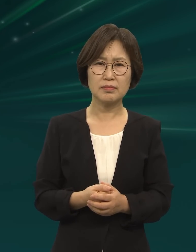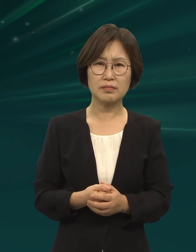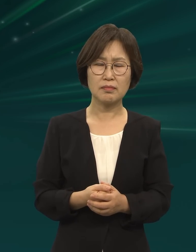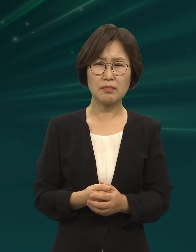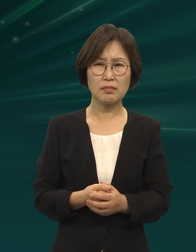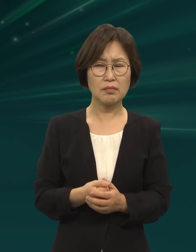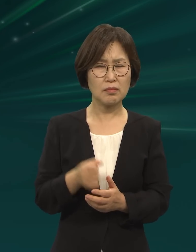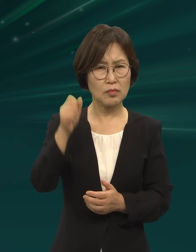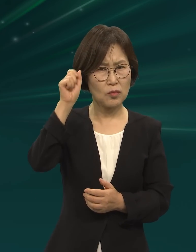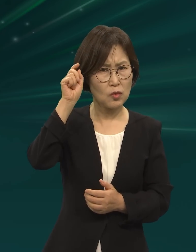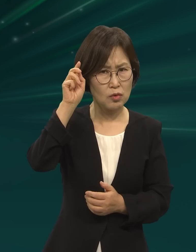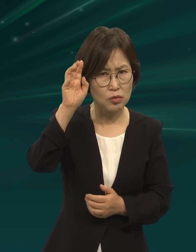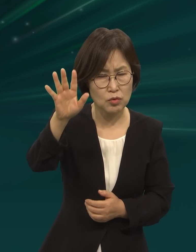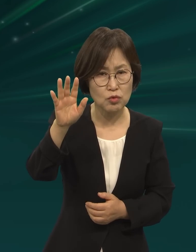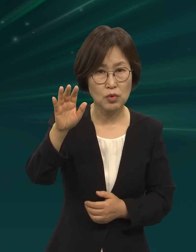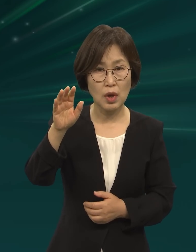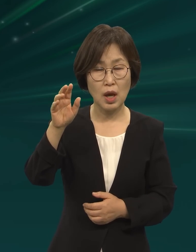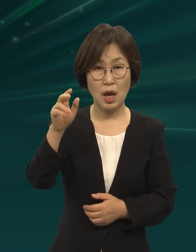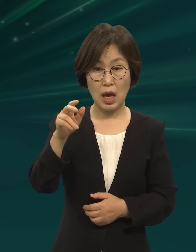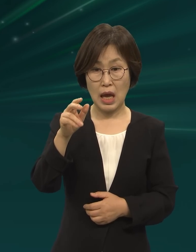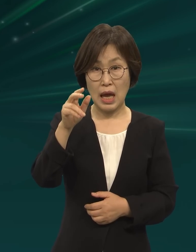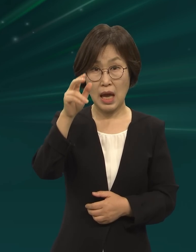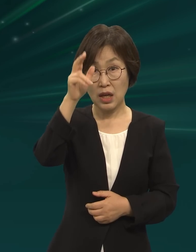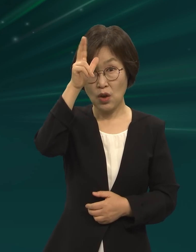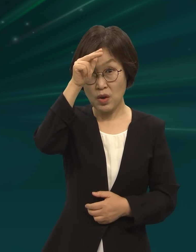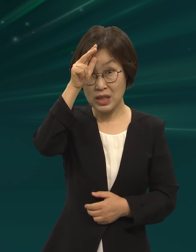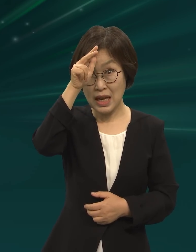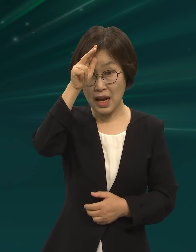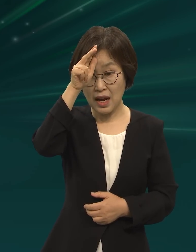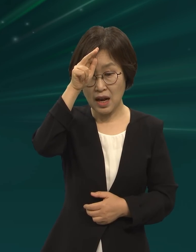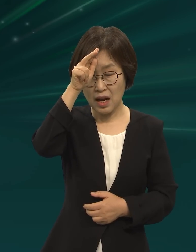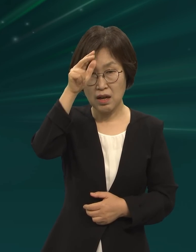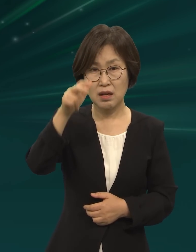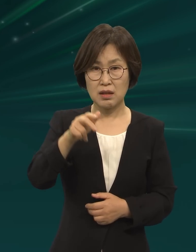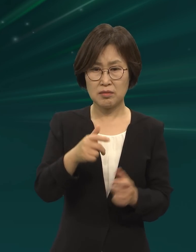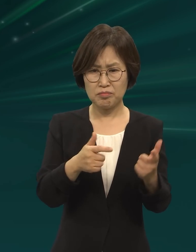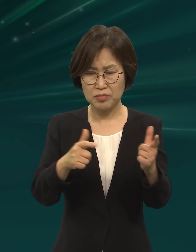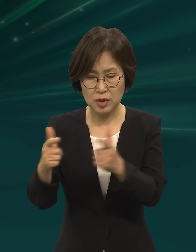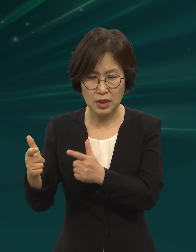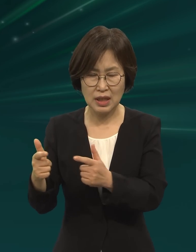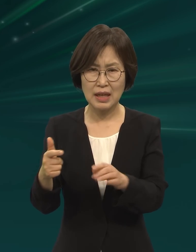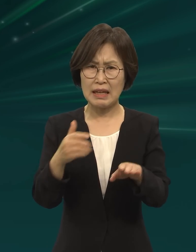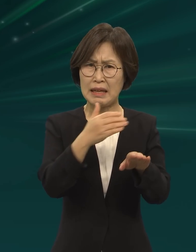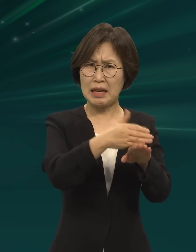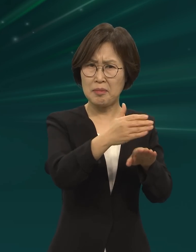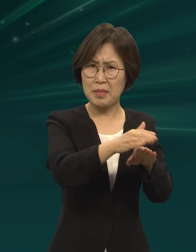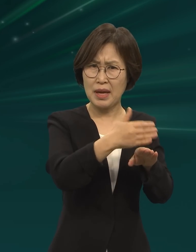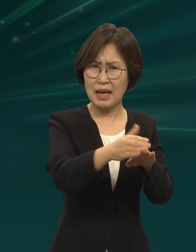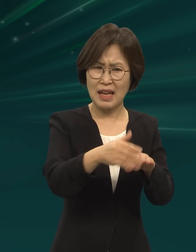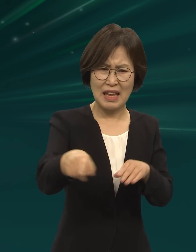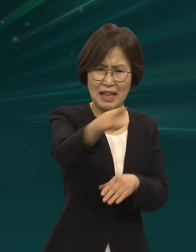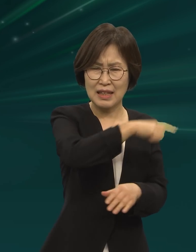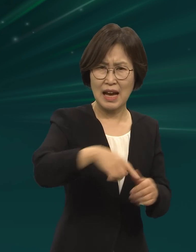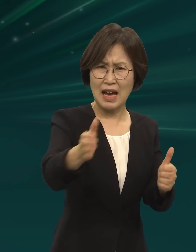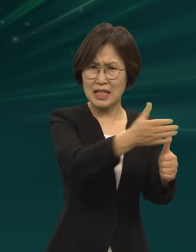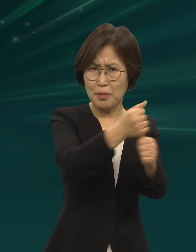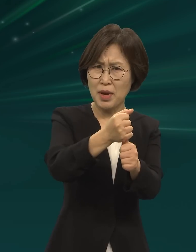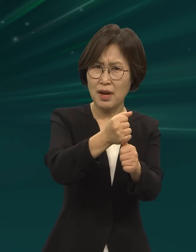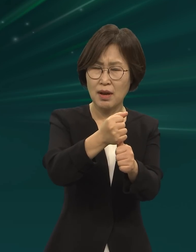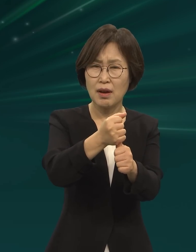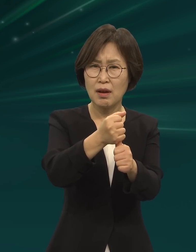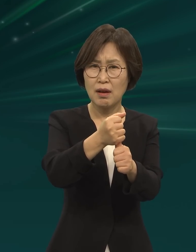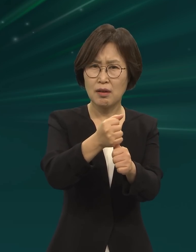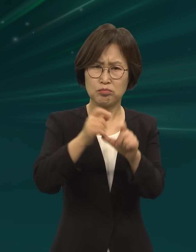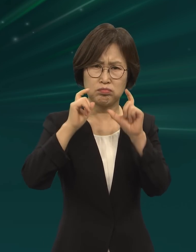몇 주 후에 그 경찰서에서 이 깡패 길에, 이 깡패 단체에 있는 모든 사람들이 잡아라, 거기 감옥에